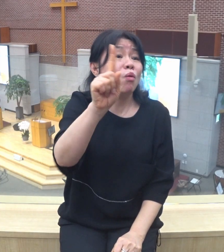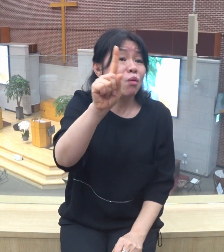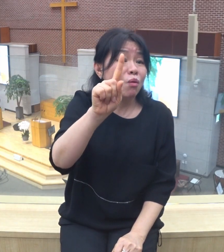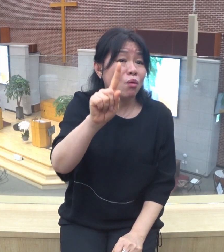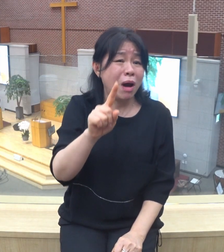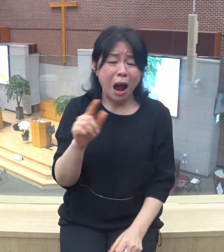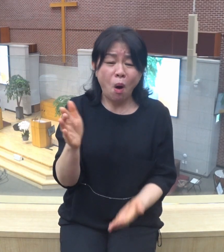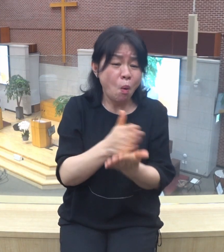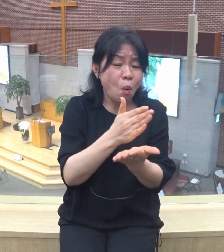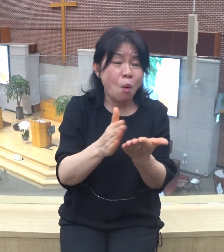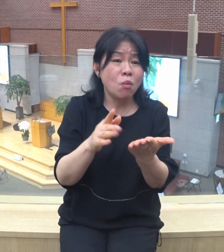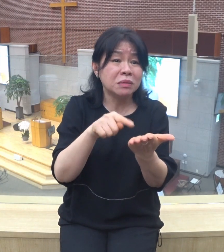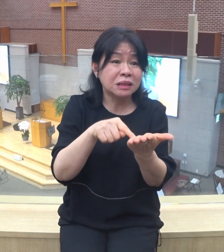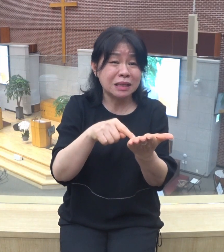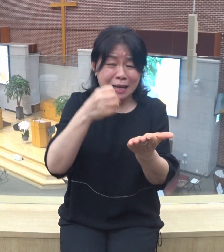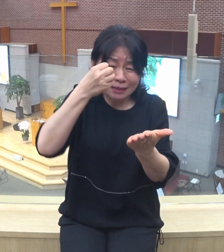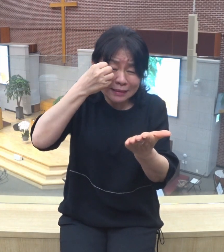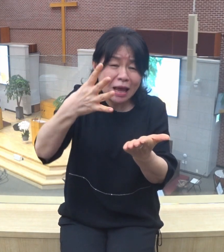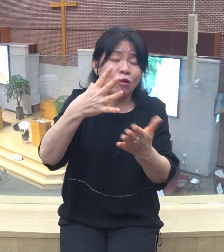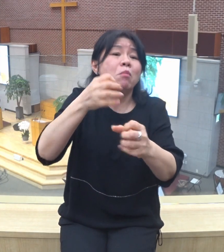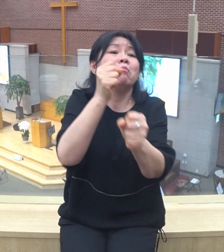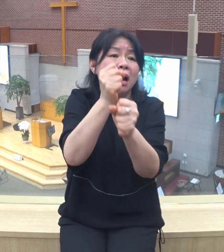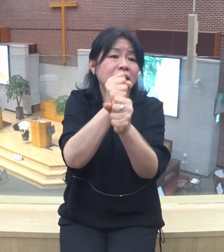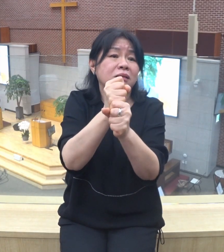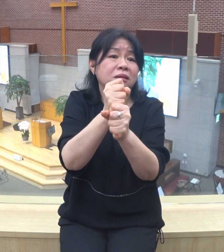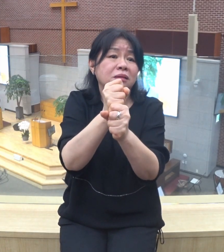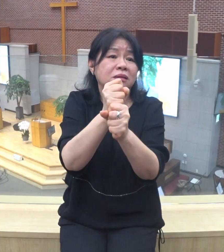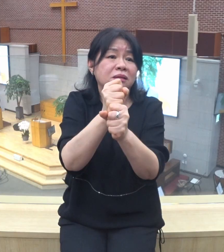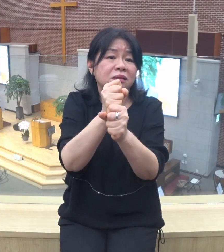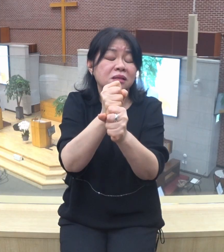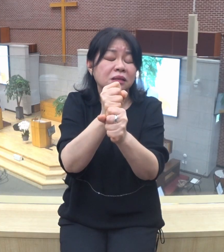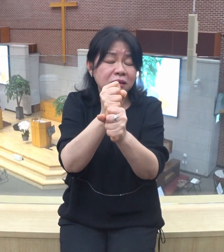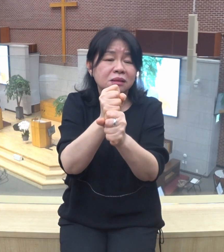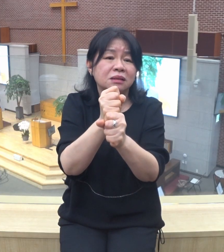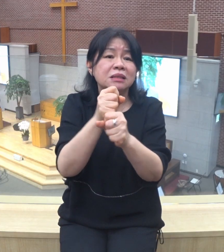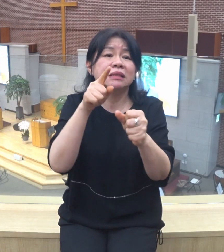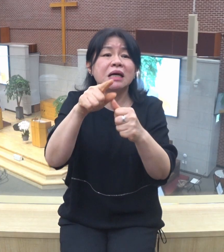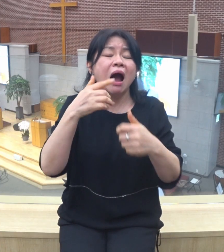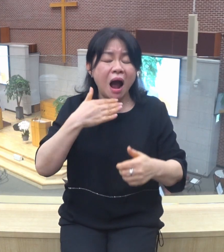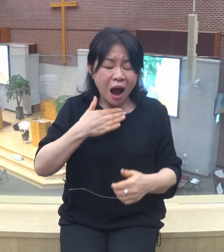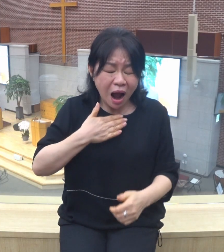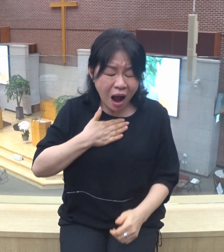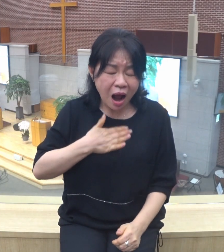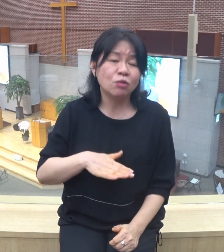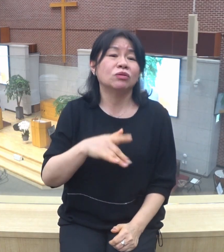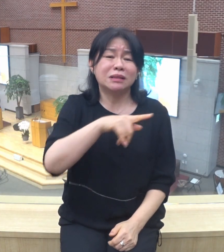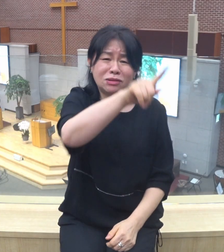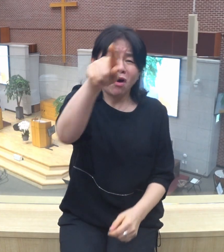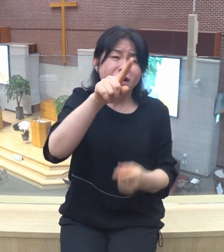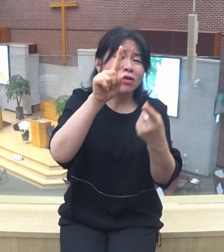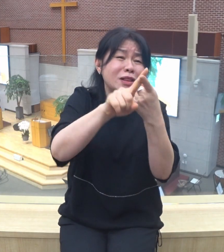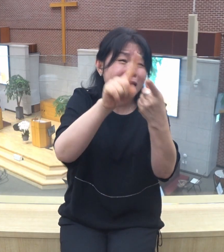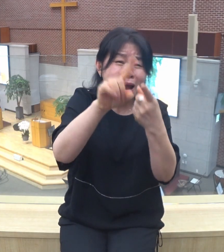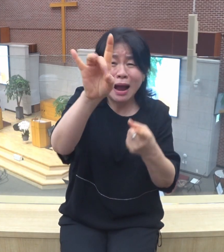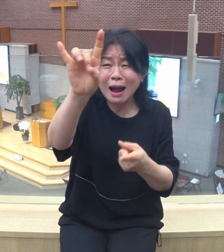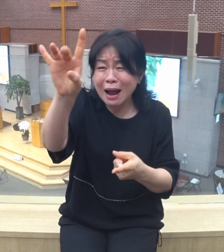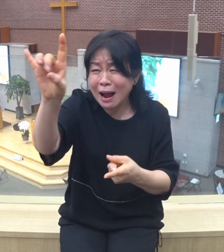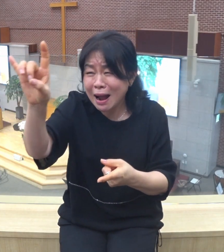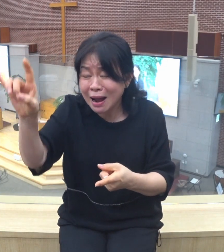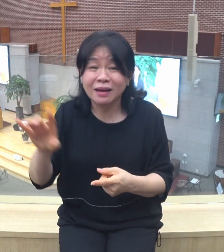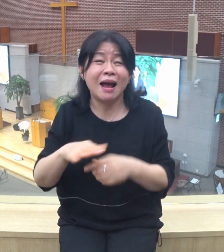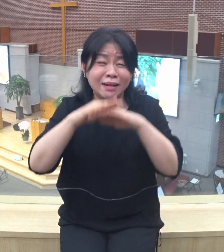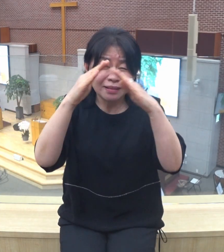무언가를 완벽하게 알고 있다. 그 용도와 목적을 완벽하게 알고 있다는 뜻도 됩니다.